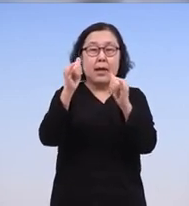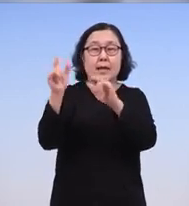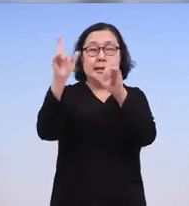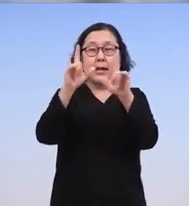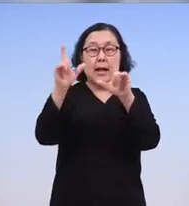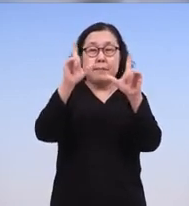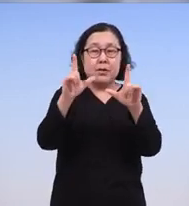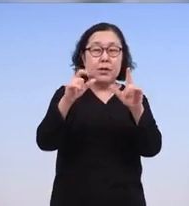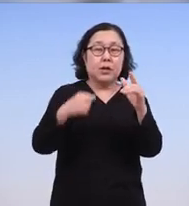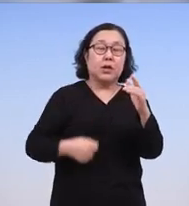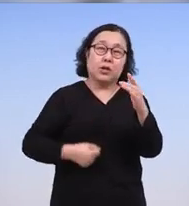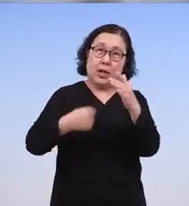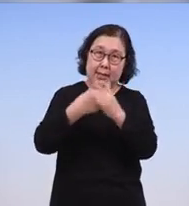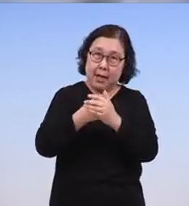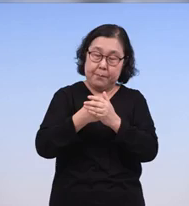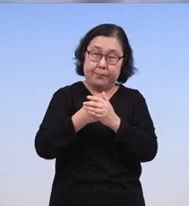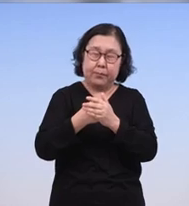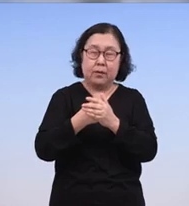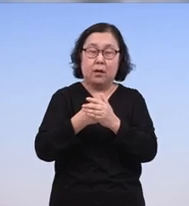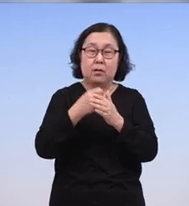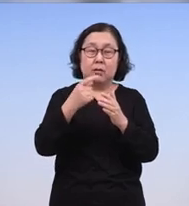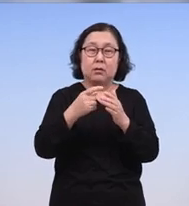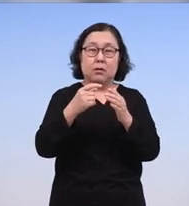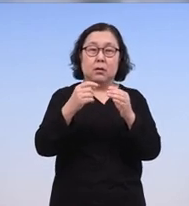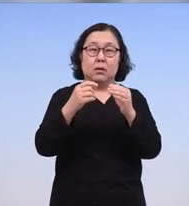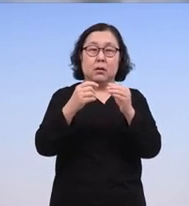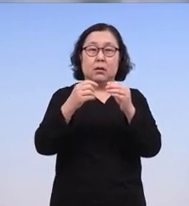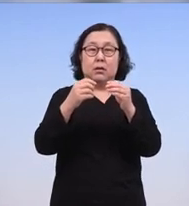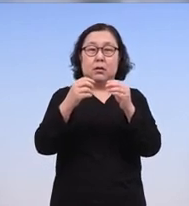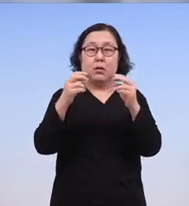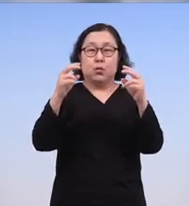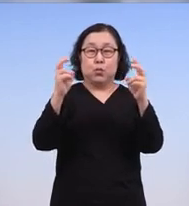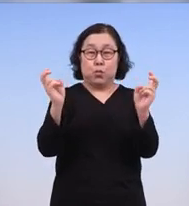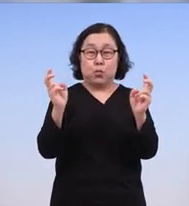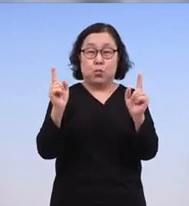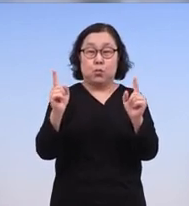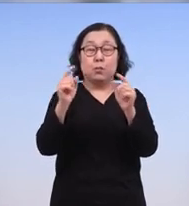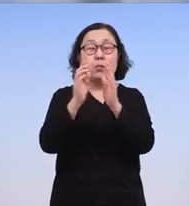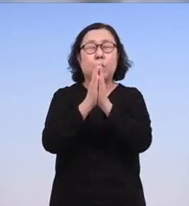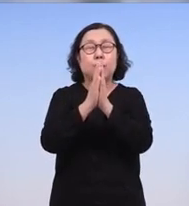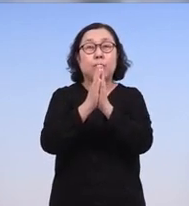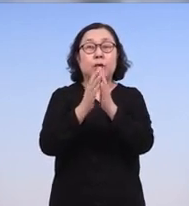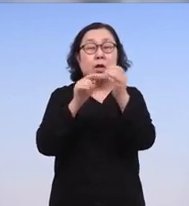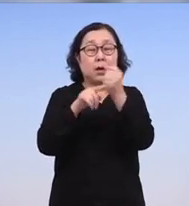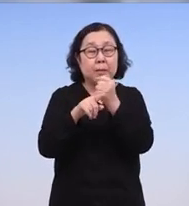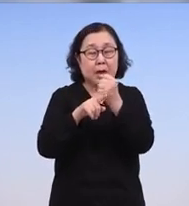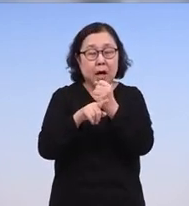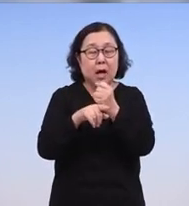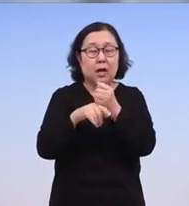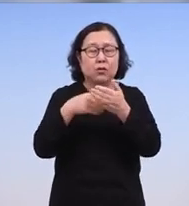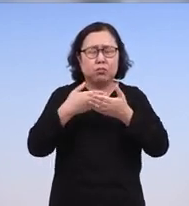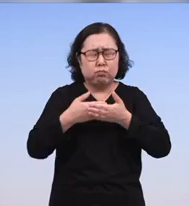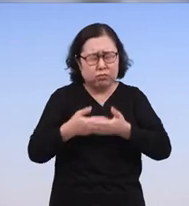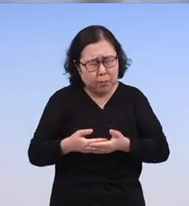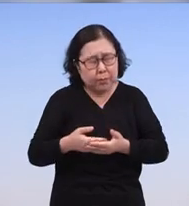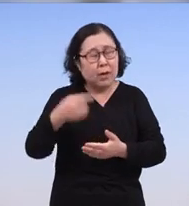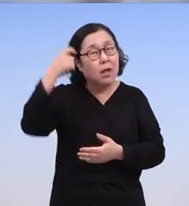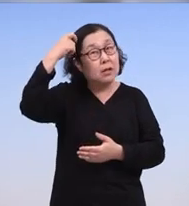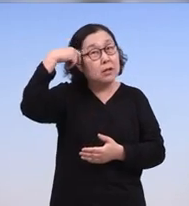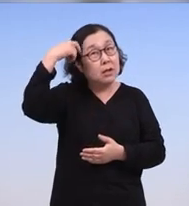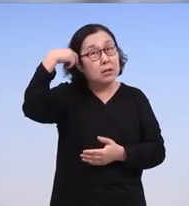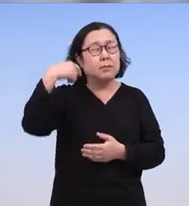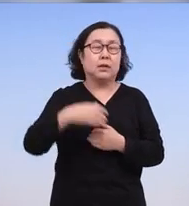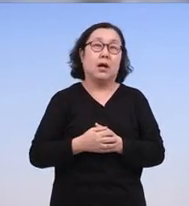가지고 어제 쭉 계속 묵상을 하는데 갈수록 이 한마디가 담고 있는 의미가 아주 무겁게 다가오는